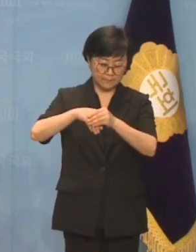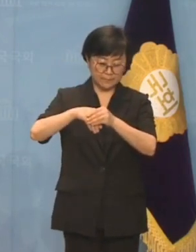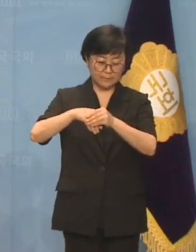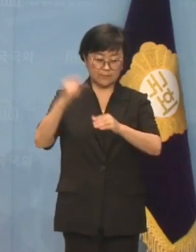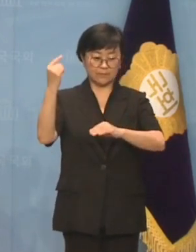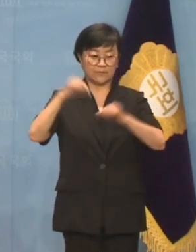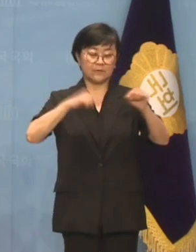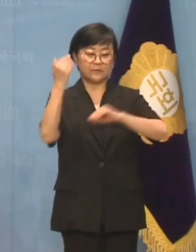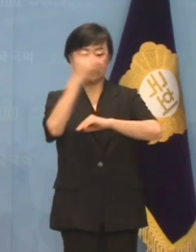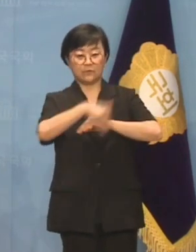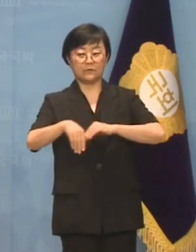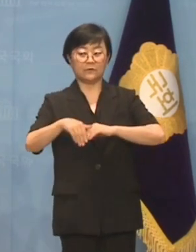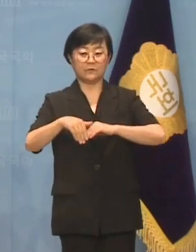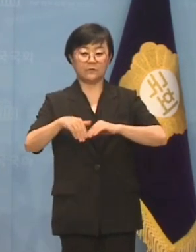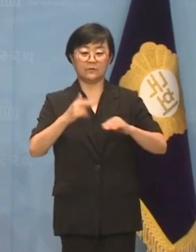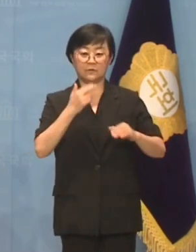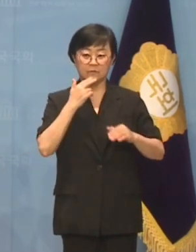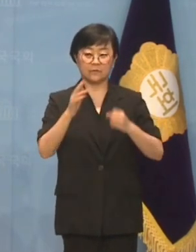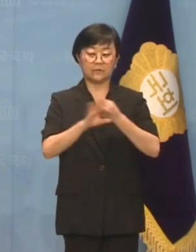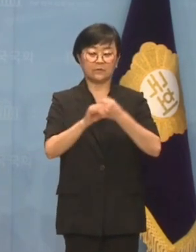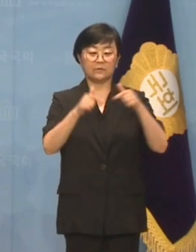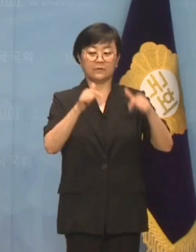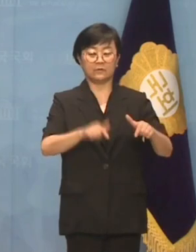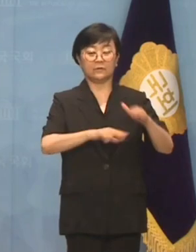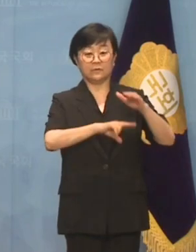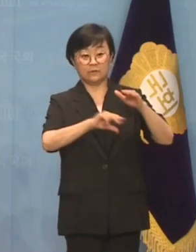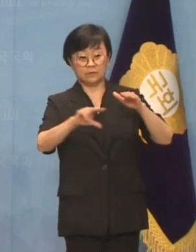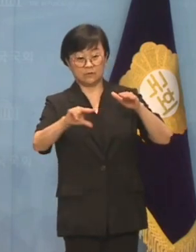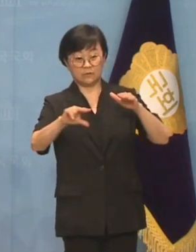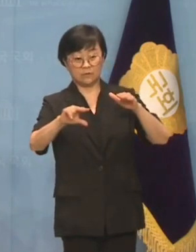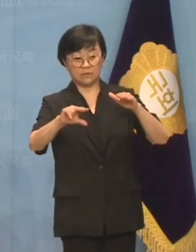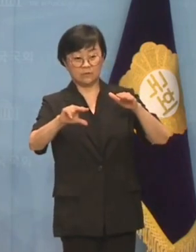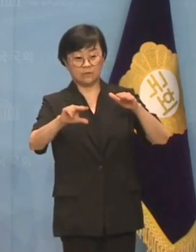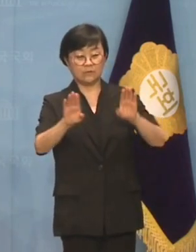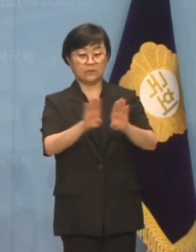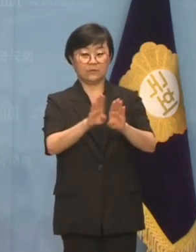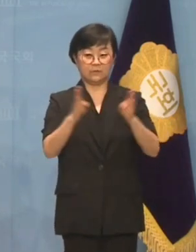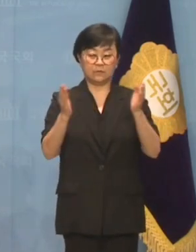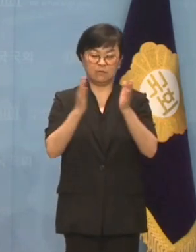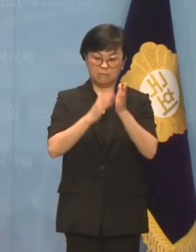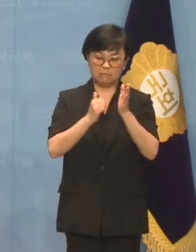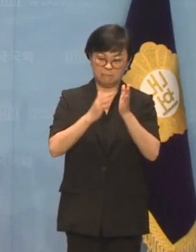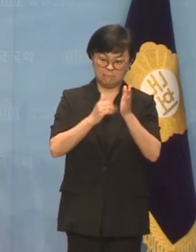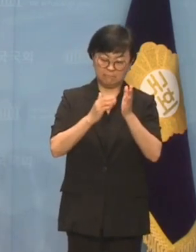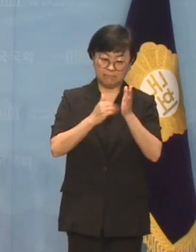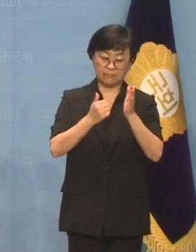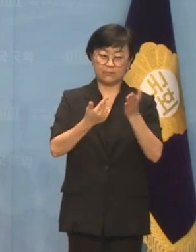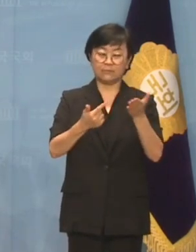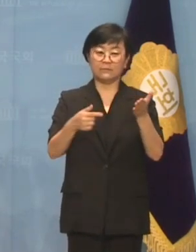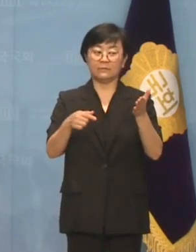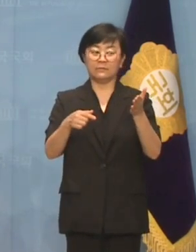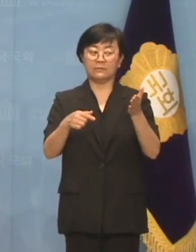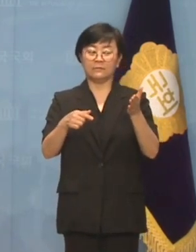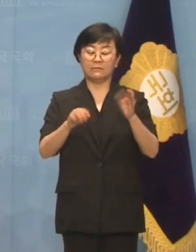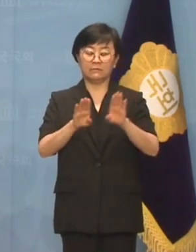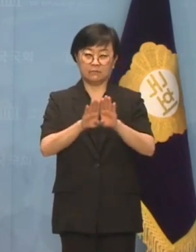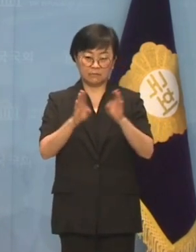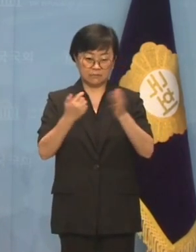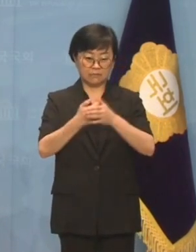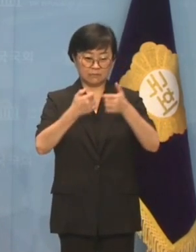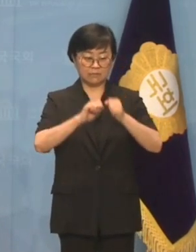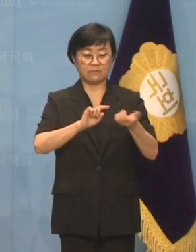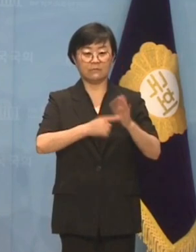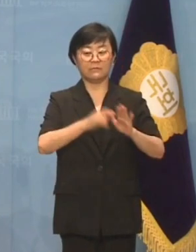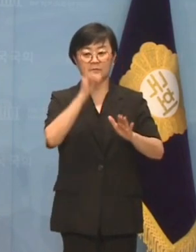정치적으로 계획된 것이 아니라면 서해선 대곡 소사 구간의 몰래 개통식이 개최된 경위를